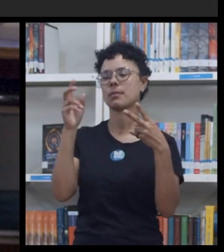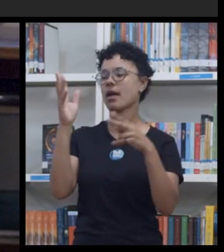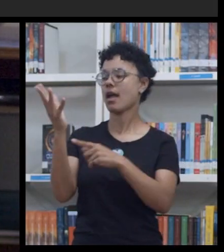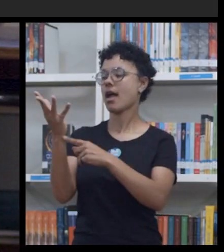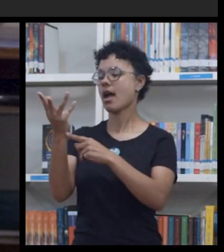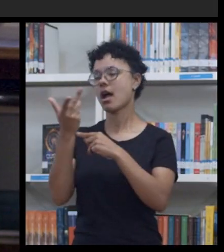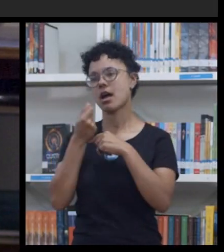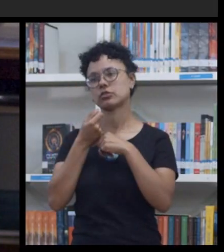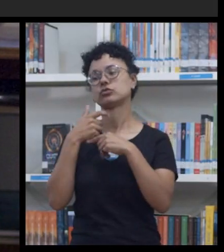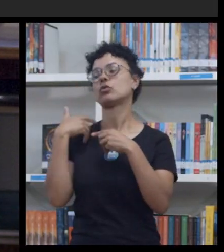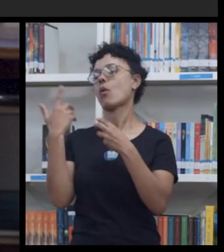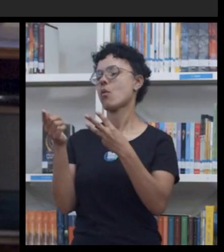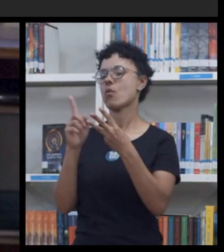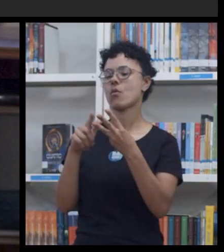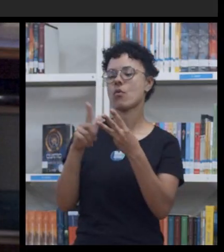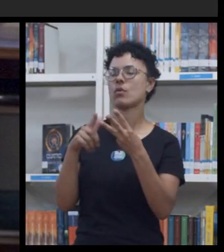arte, se eu vou falar sobre